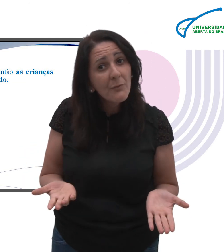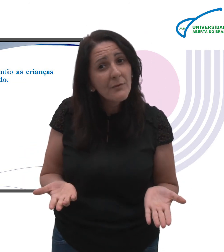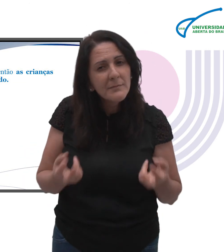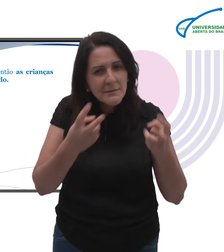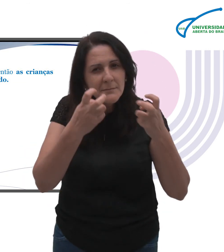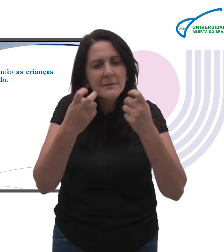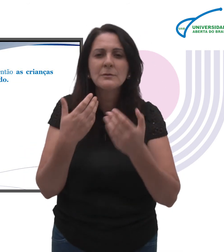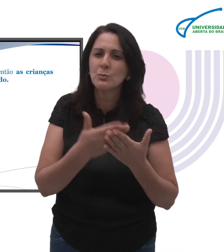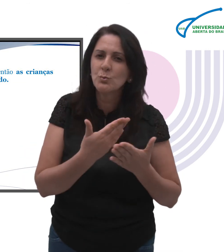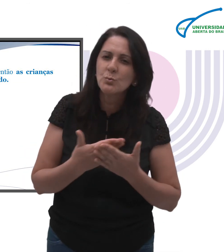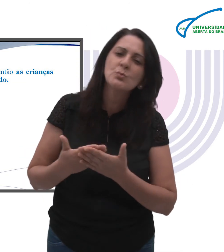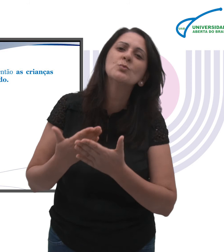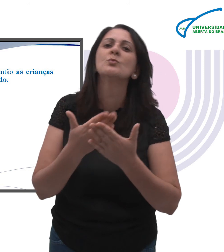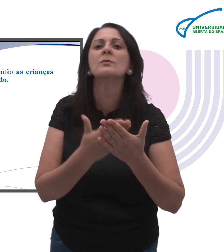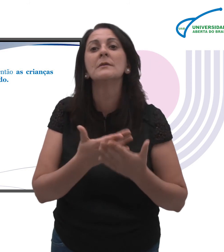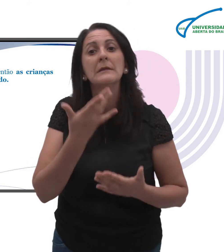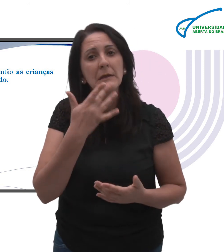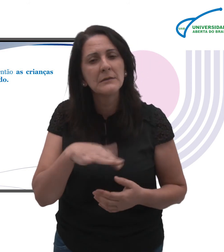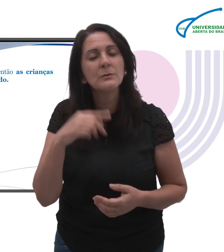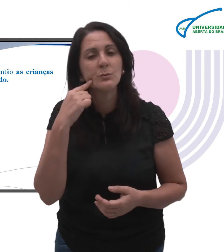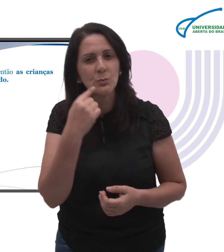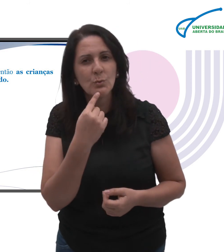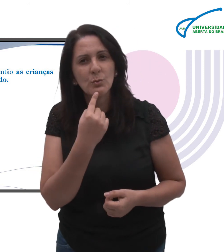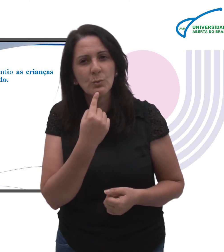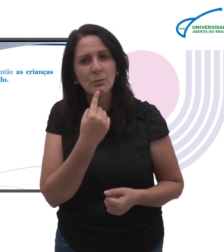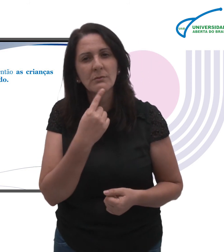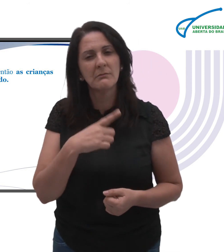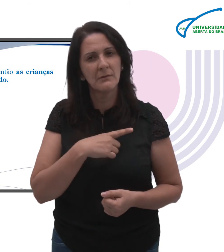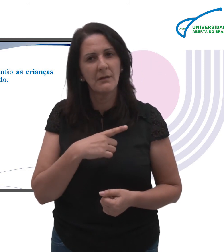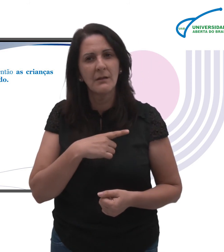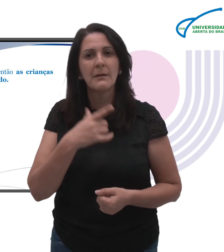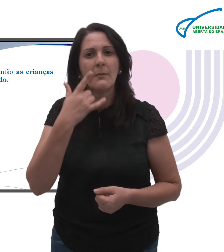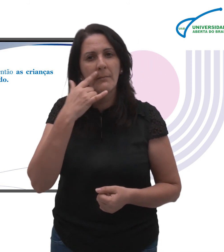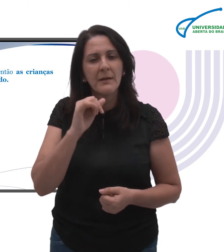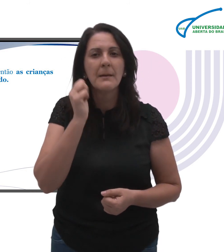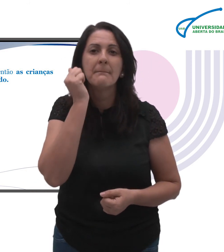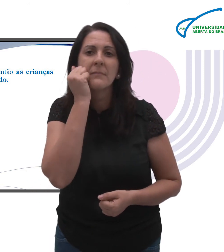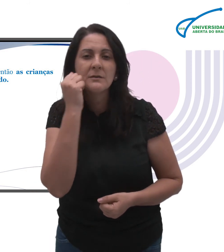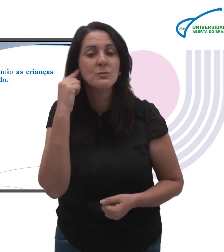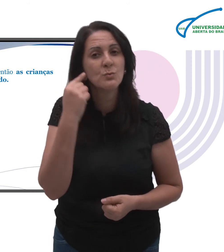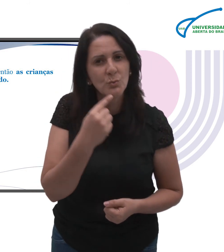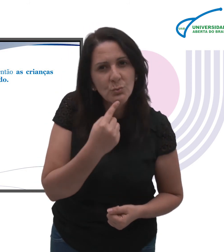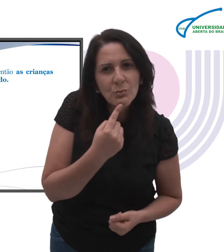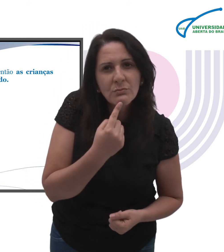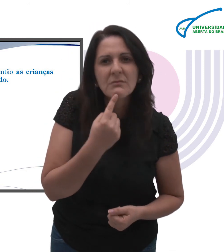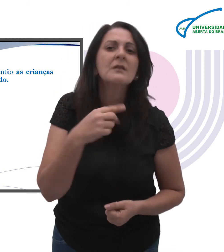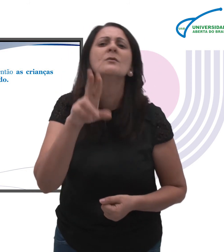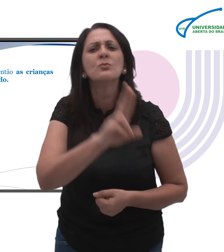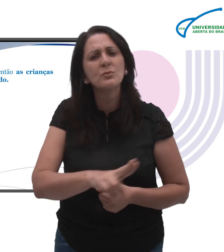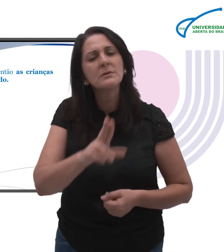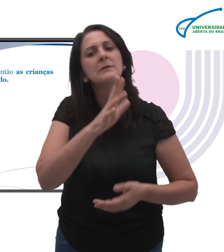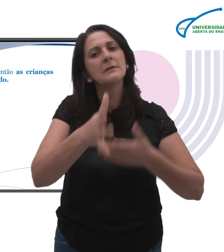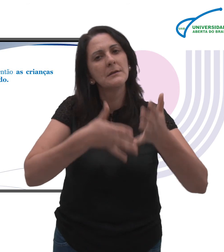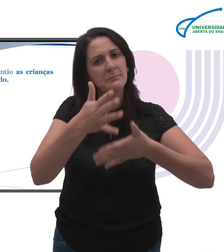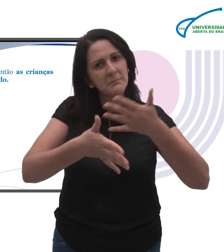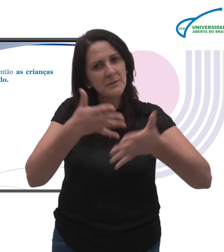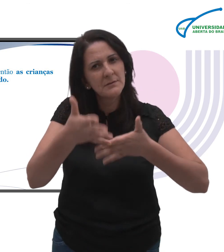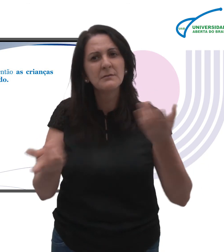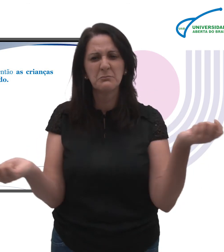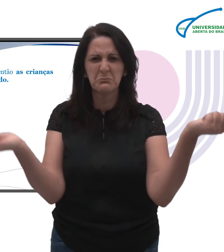Portanto, considerando os estudos realizados com crianças surdas, filhas de pais surdos, sinalizadores da língua de sinais,